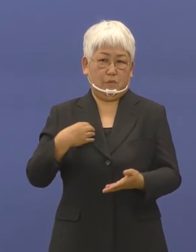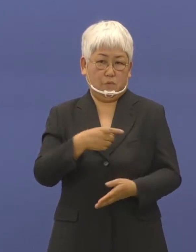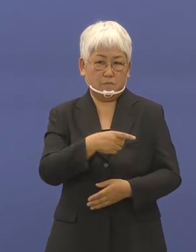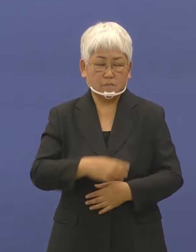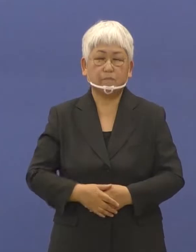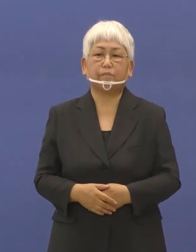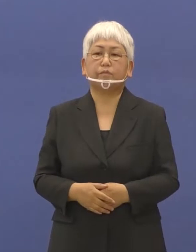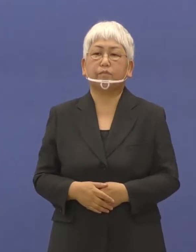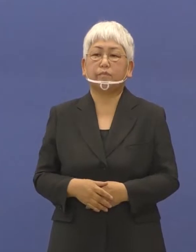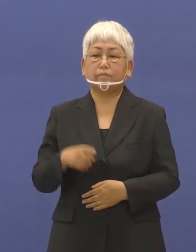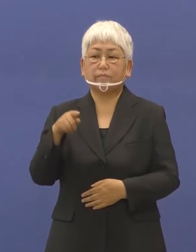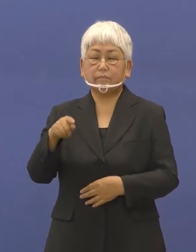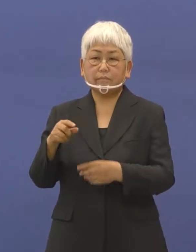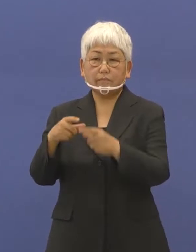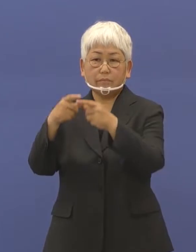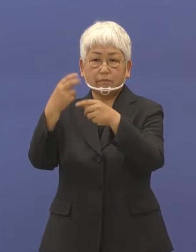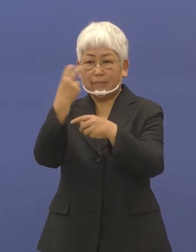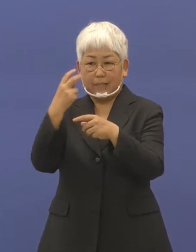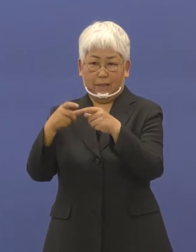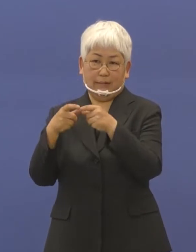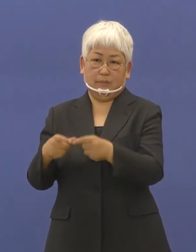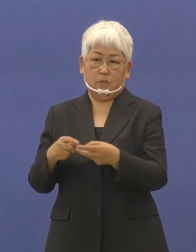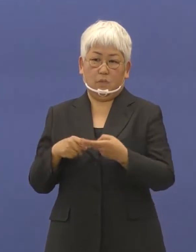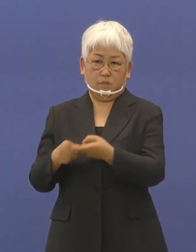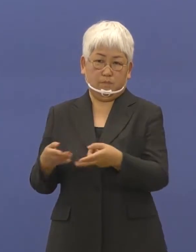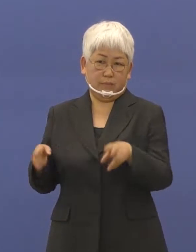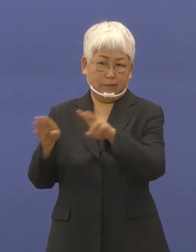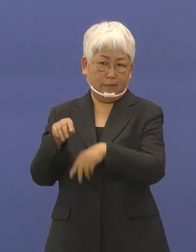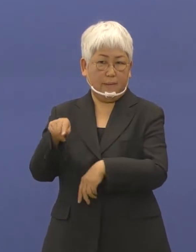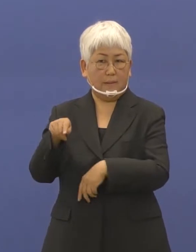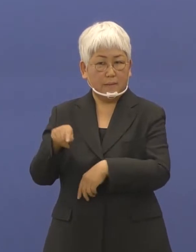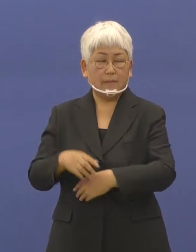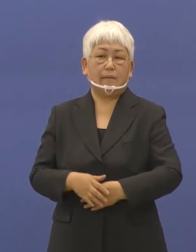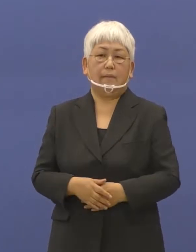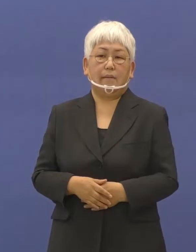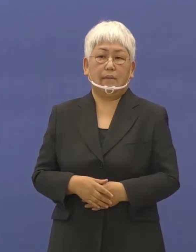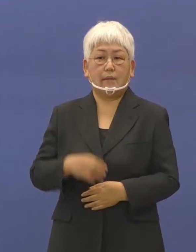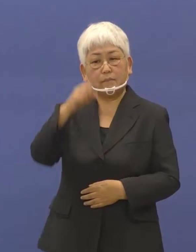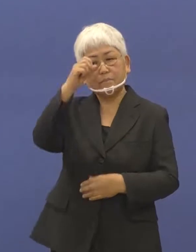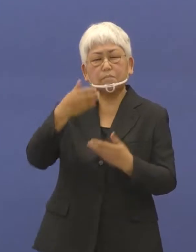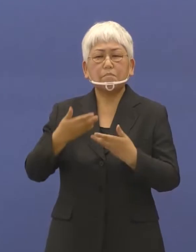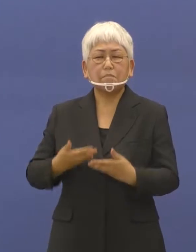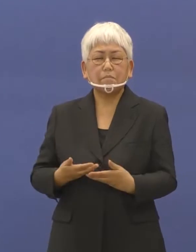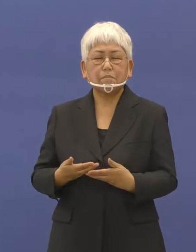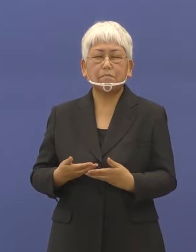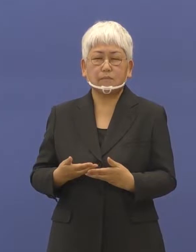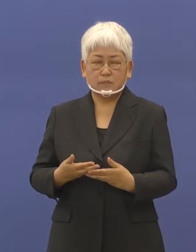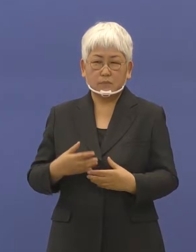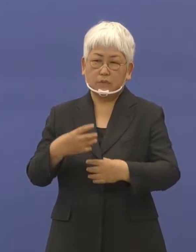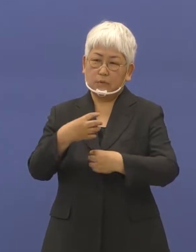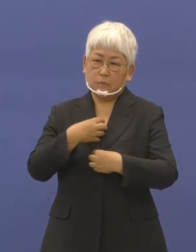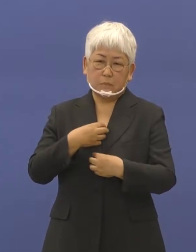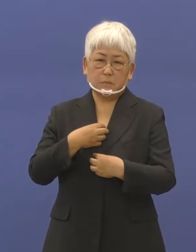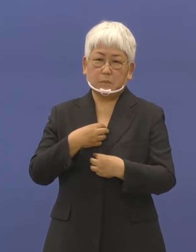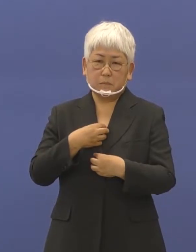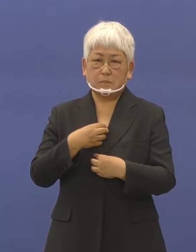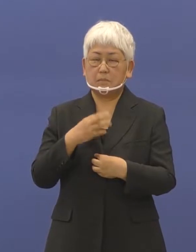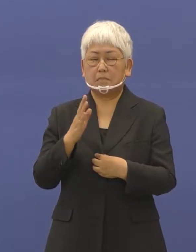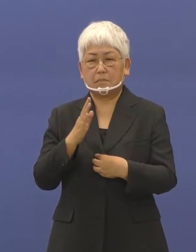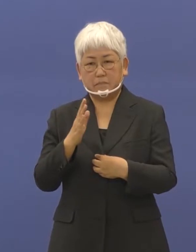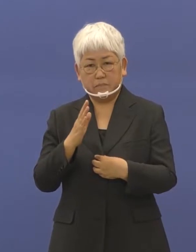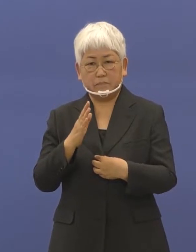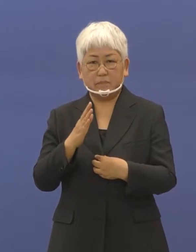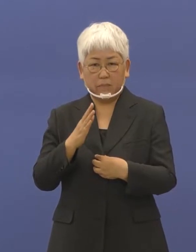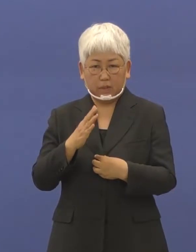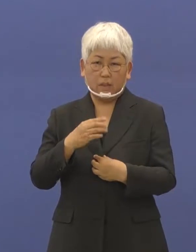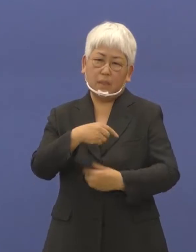岩手検査キット送付センターは、重症化リスクの低い有症状者の方などが